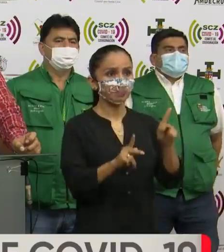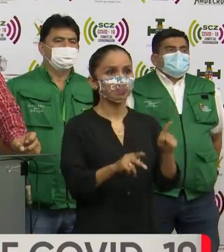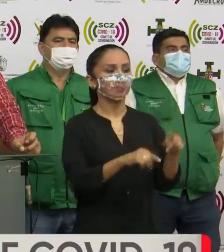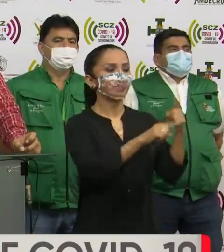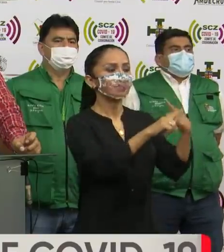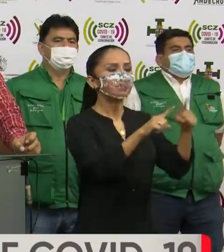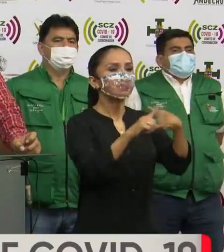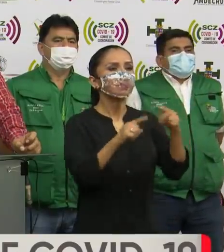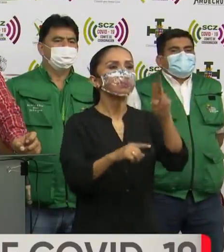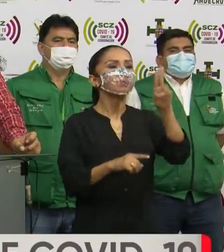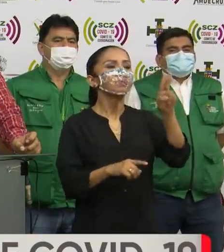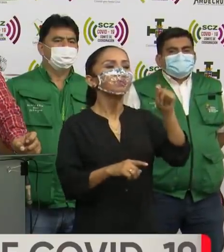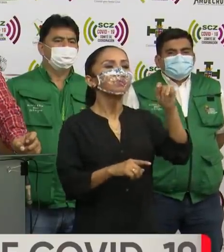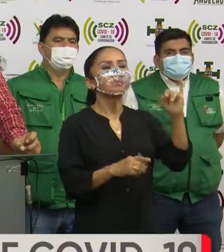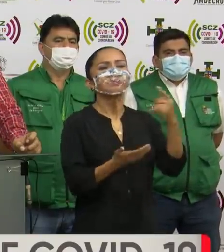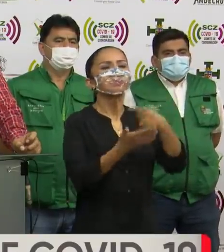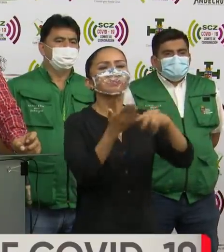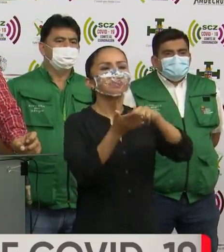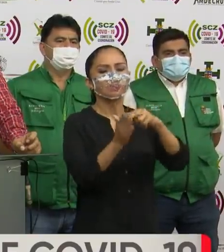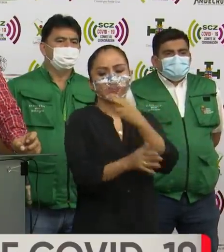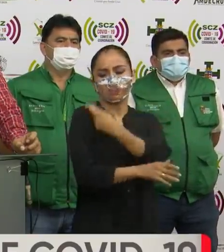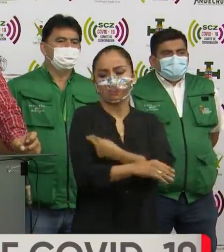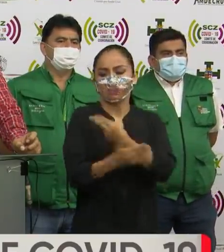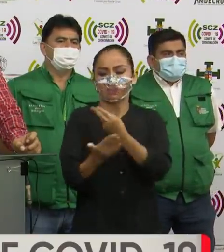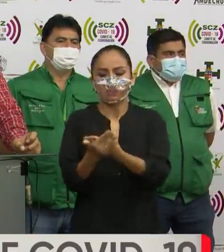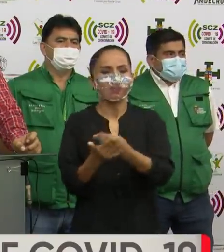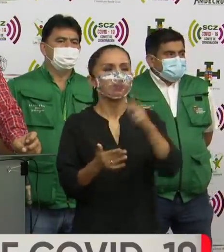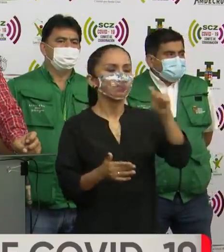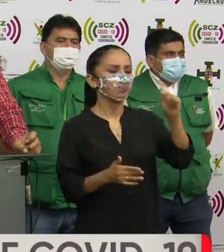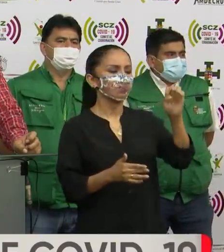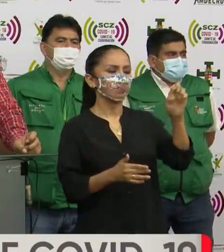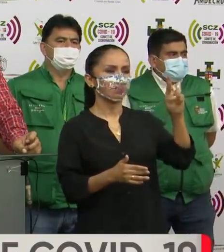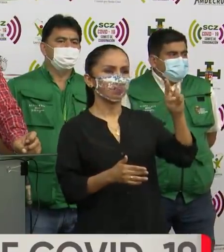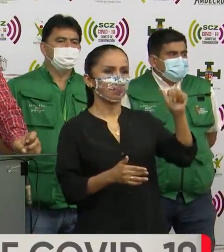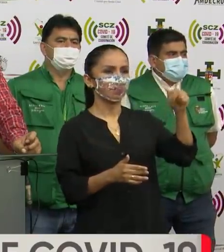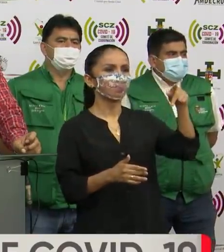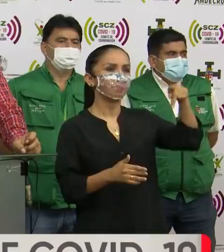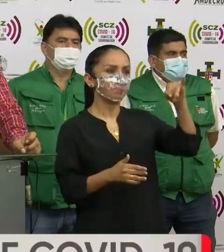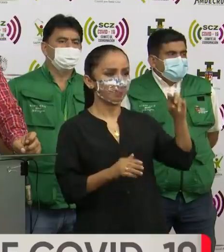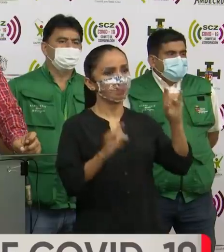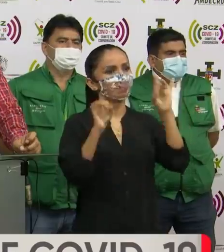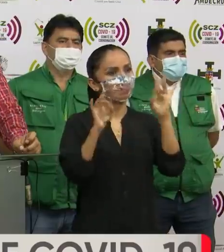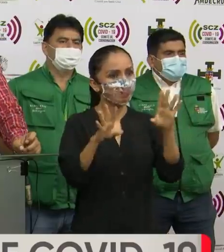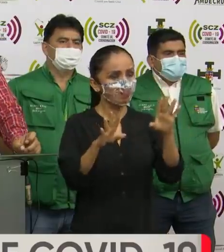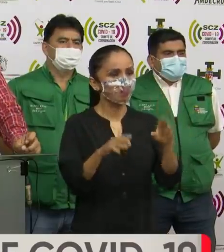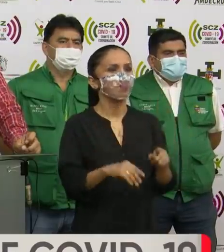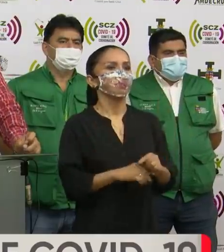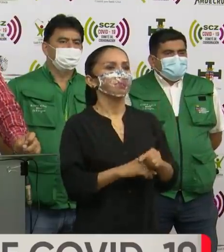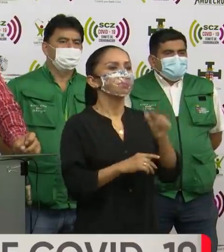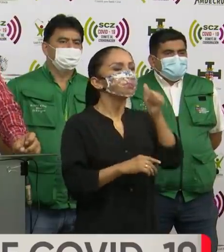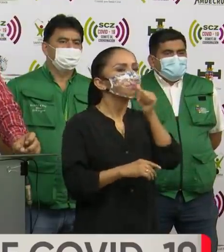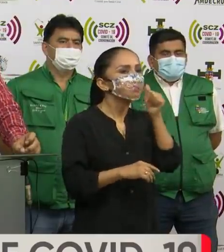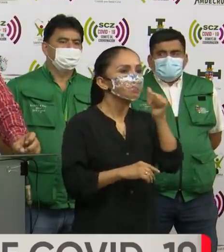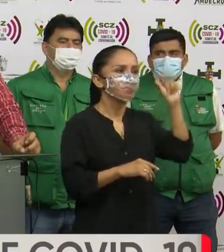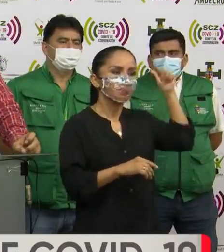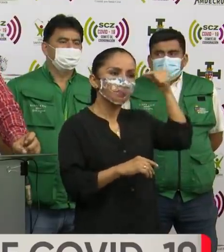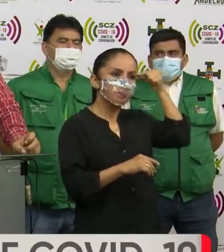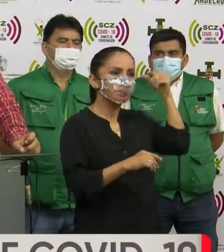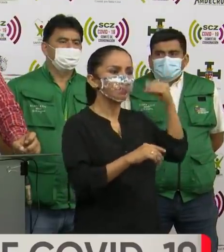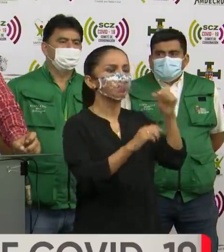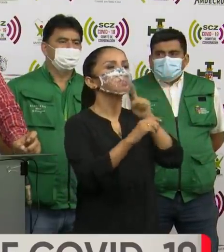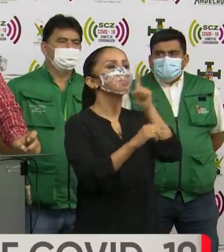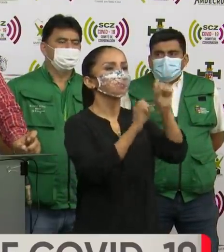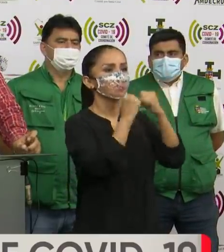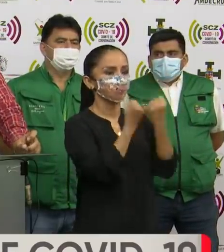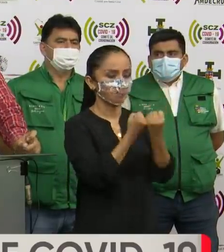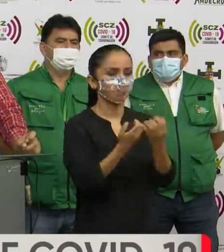nuestras unidades de terapia intensiva, tanto del sistema público como de la seguridad social. Nuevamente insistir